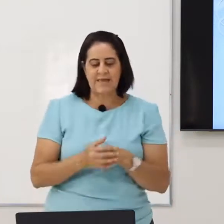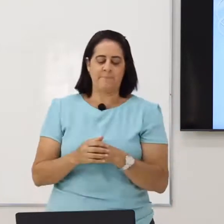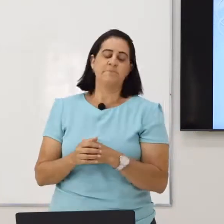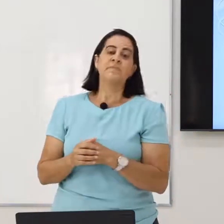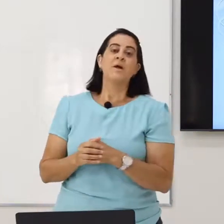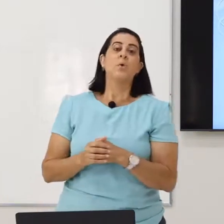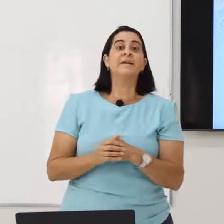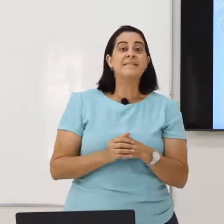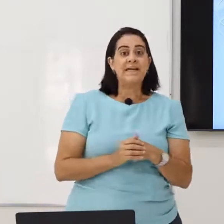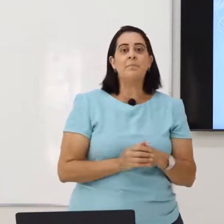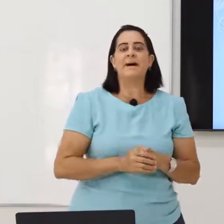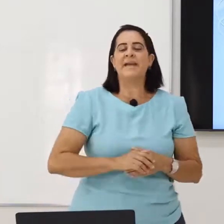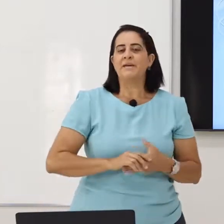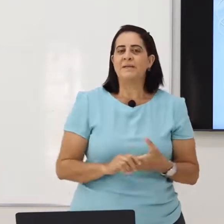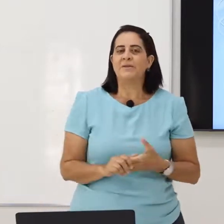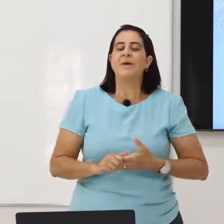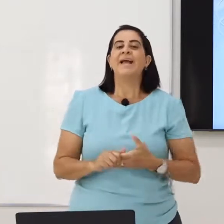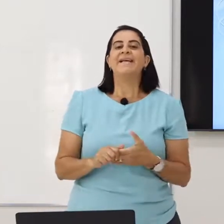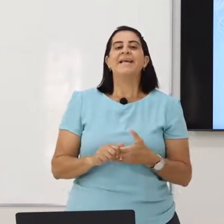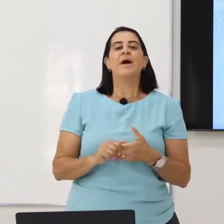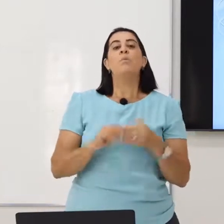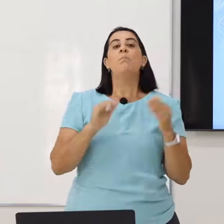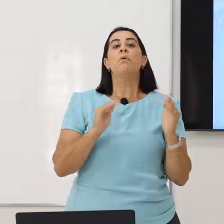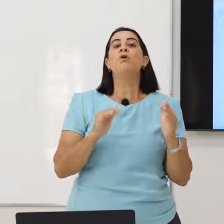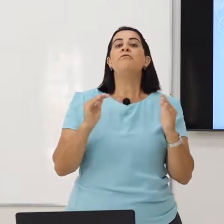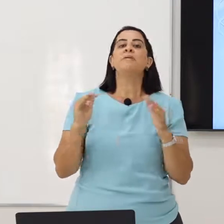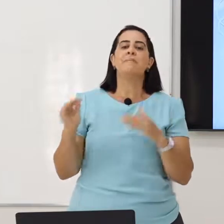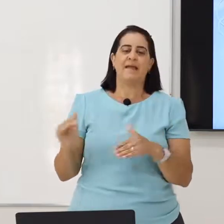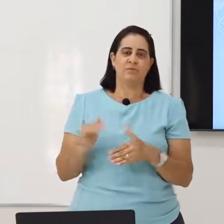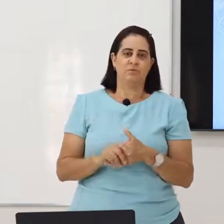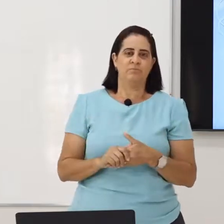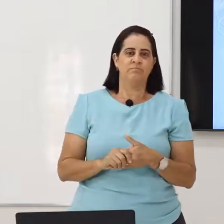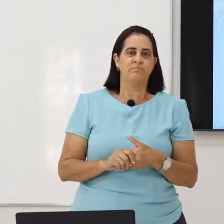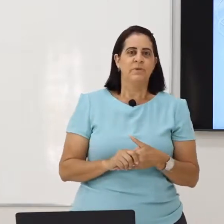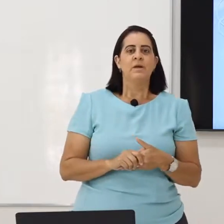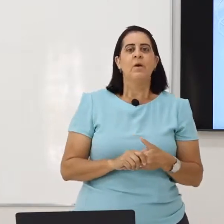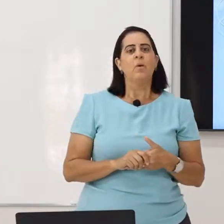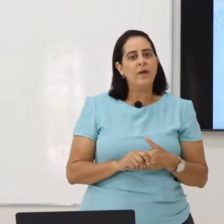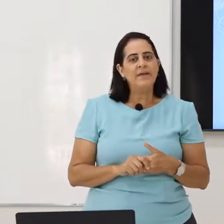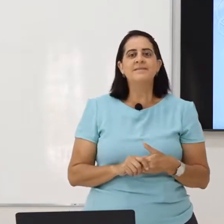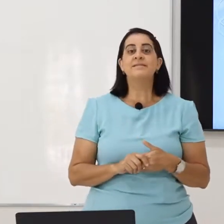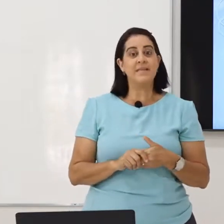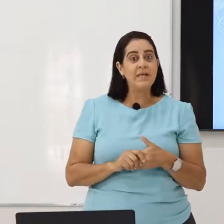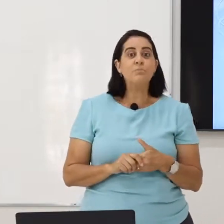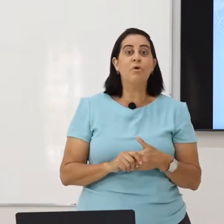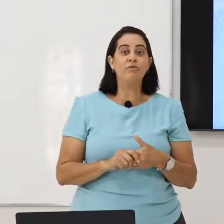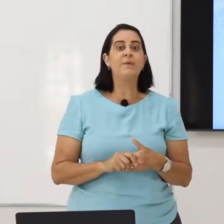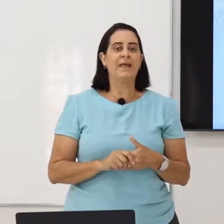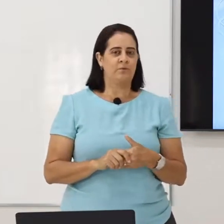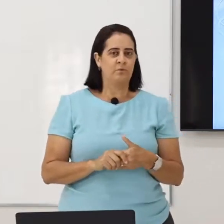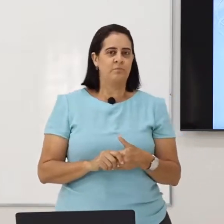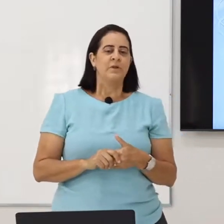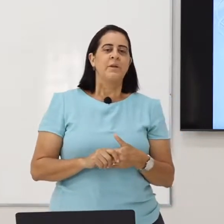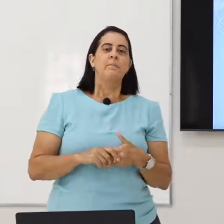lá. O terceiro parâmetro é o movimento. Oi? Sim, movimento. Por